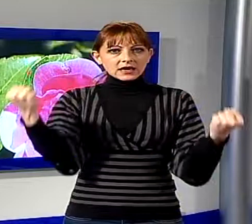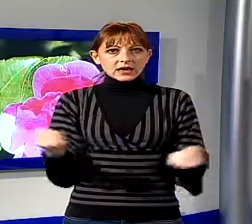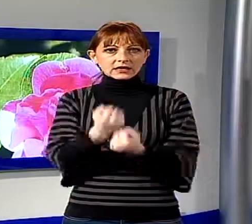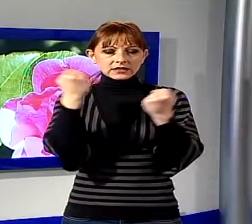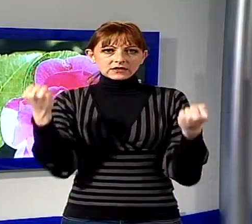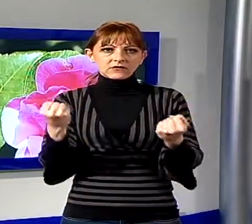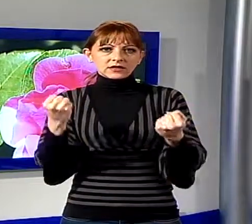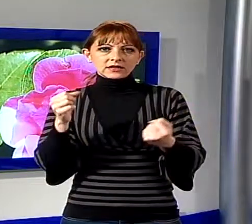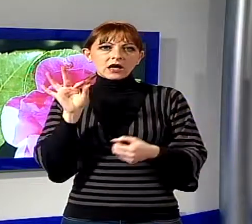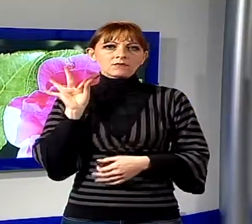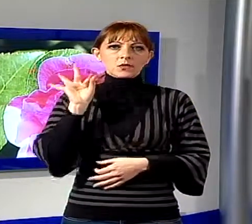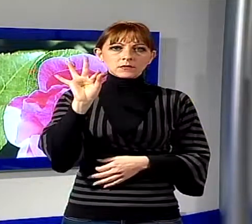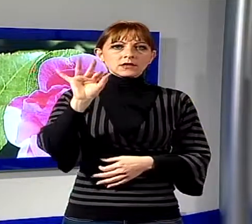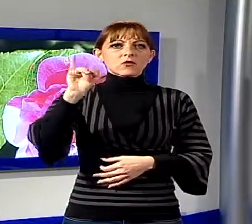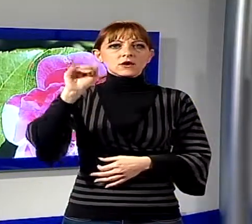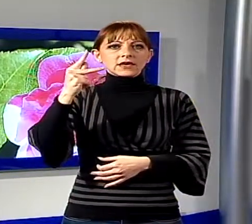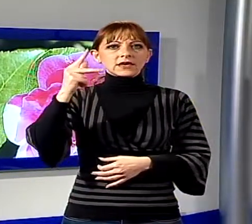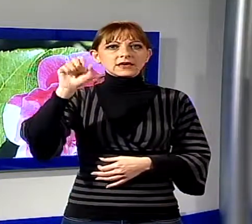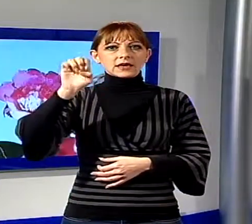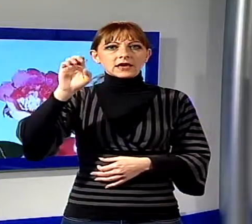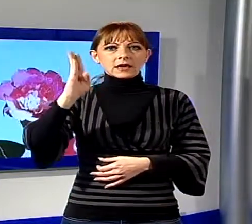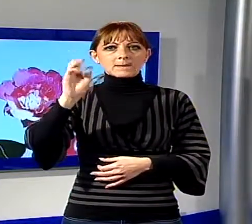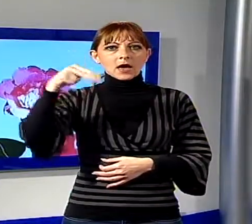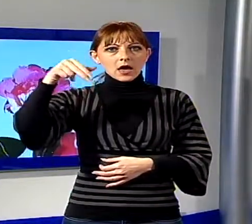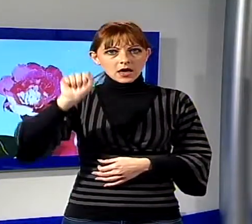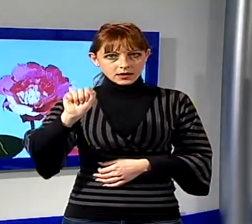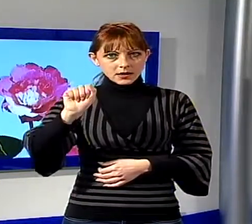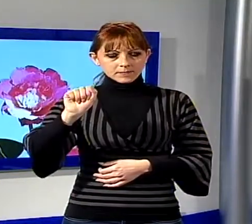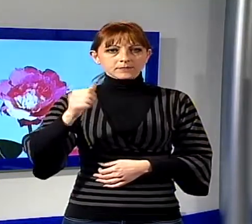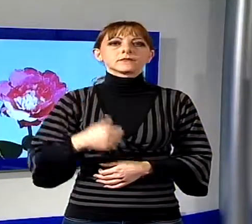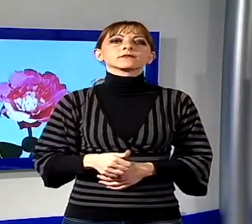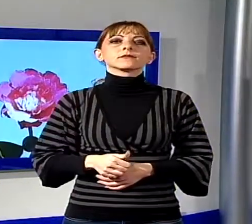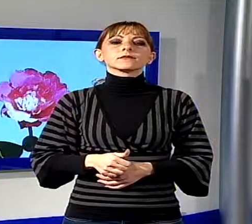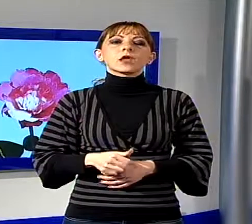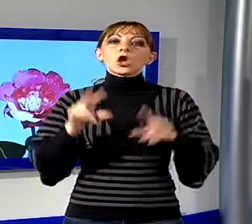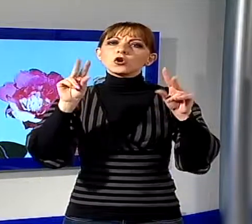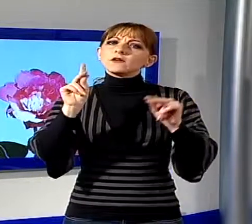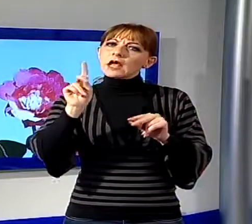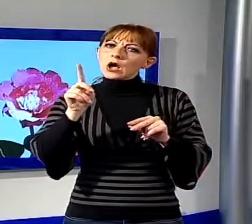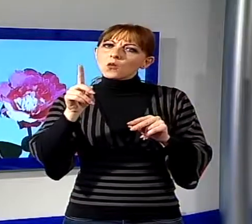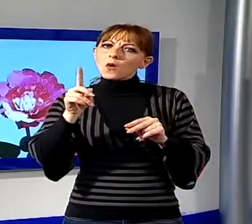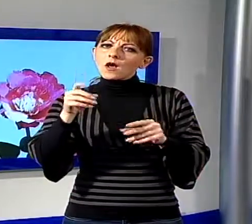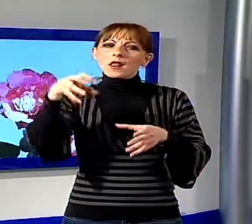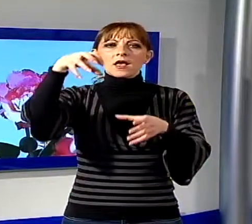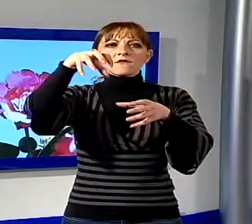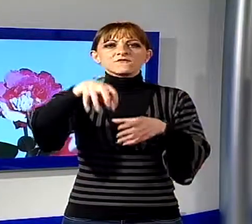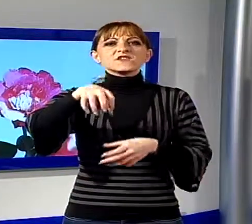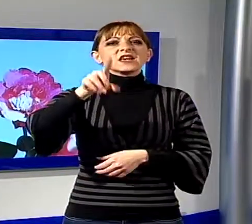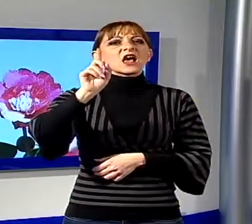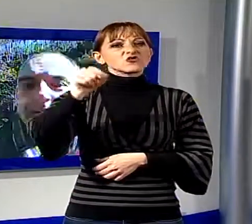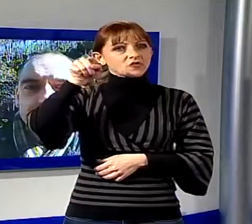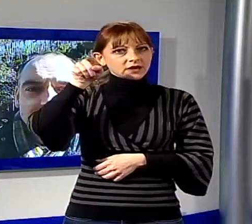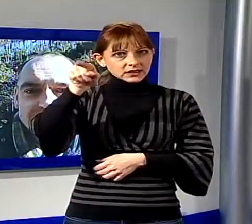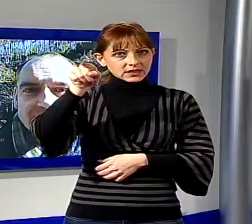all'Ikebana. Tra le novità di questa edizione, l'allestimento a Villa Giovannetti di una sala da tè a disposizione dei visitatori.